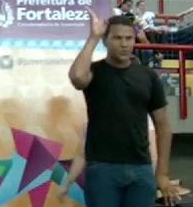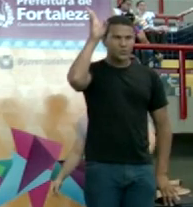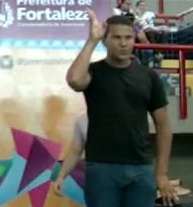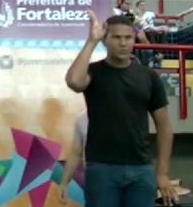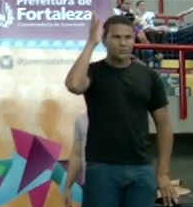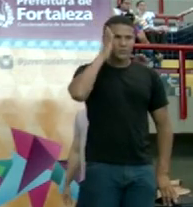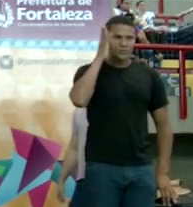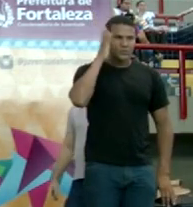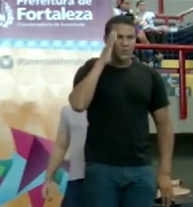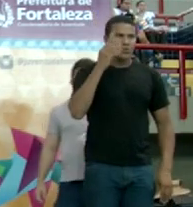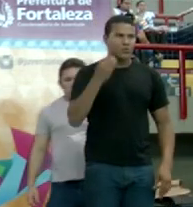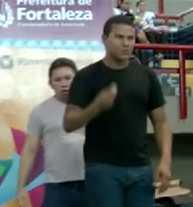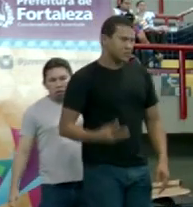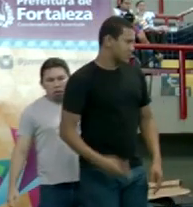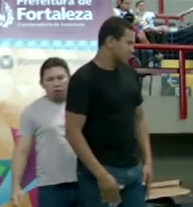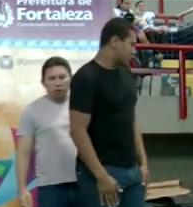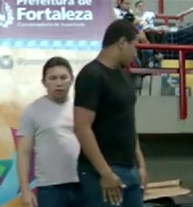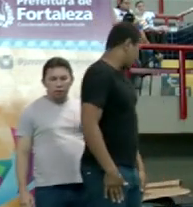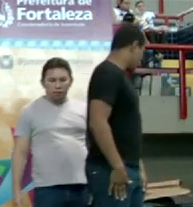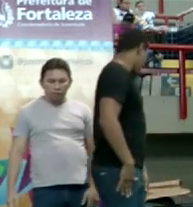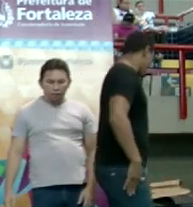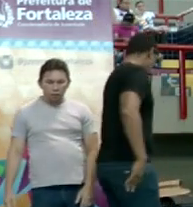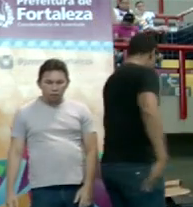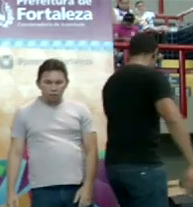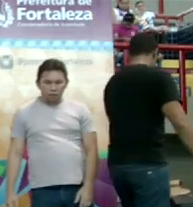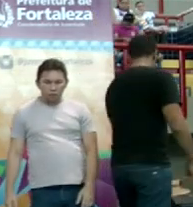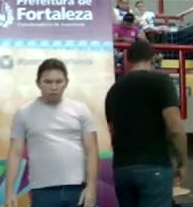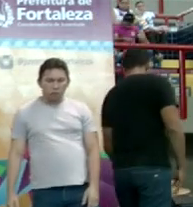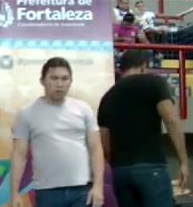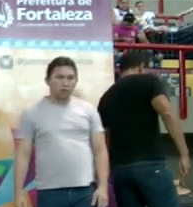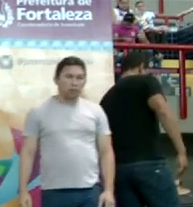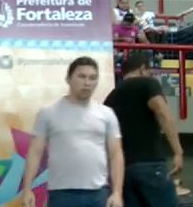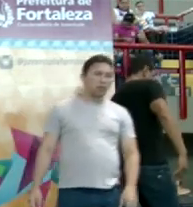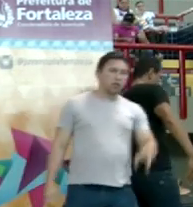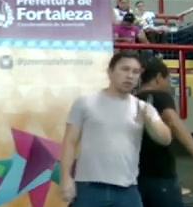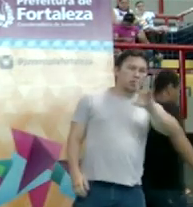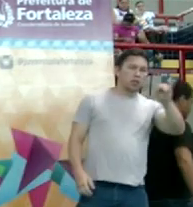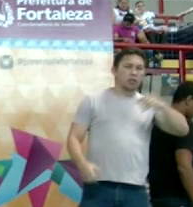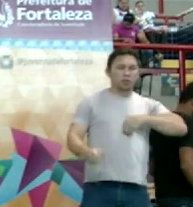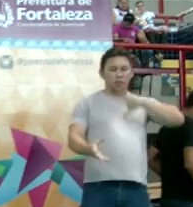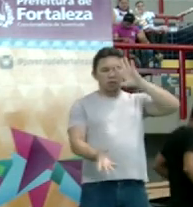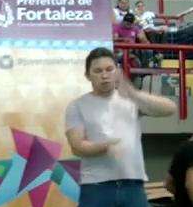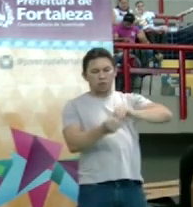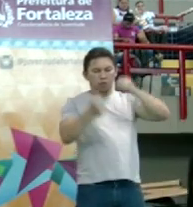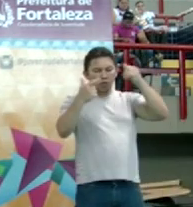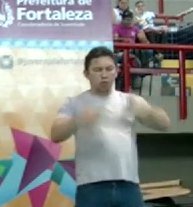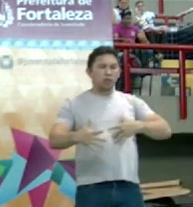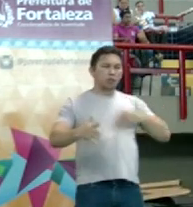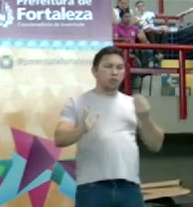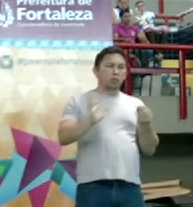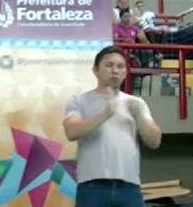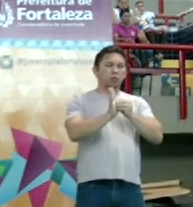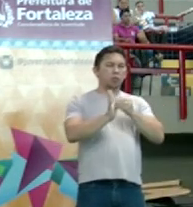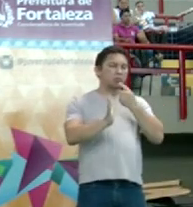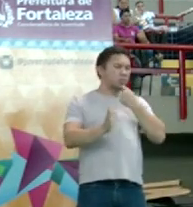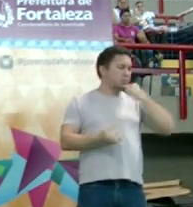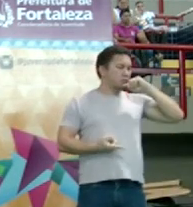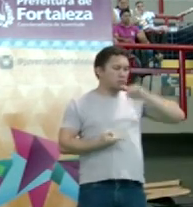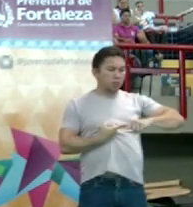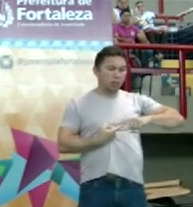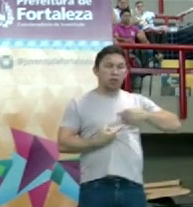é ser breve? É deixar claro para o leitor sobre o que você vai falar de maneira curta,